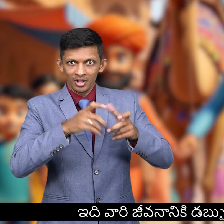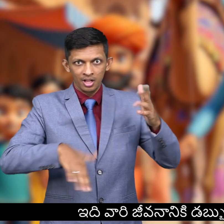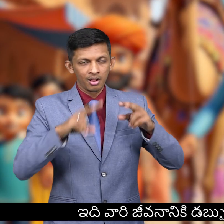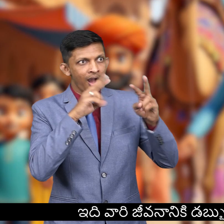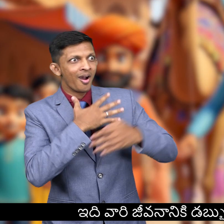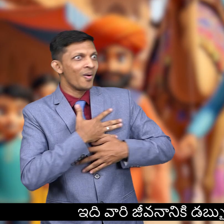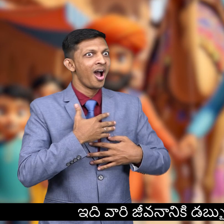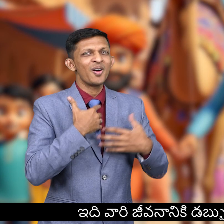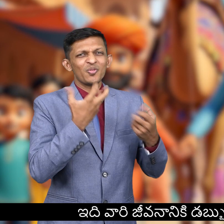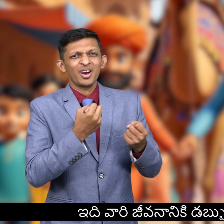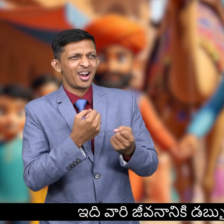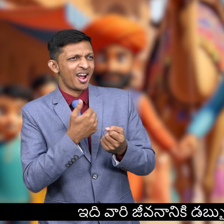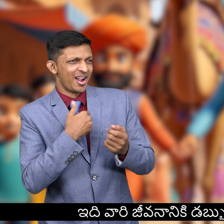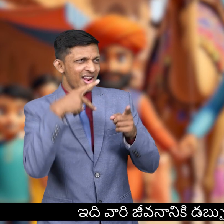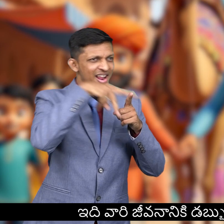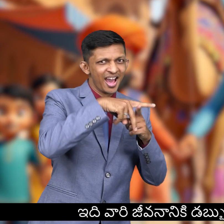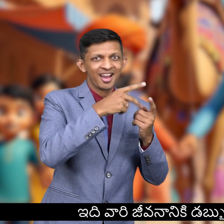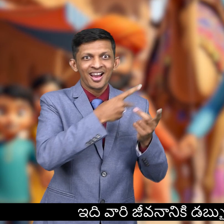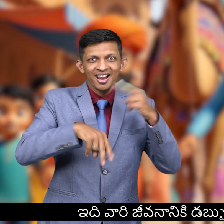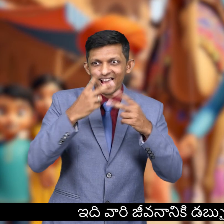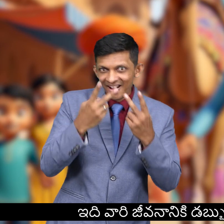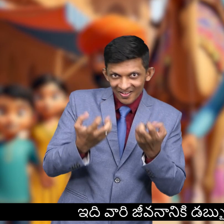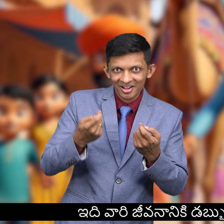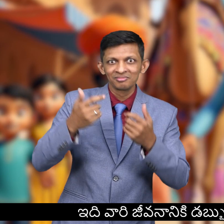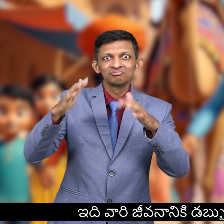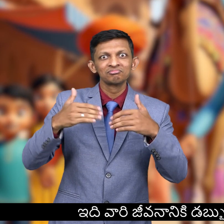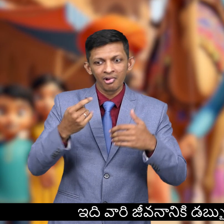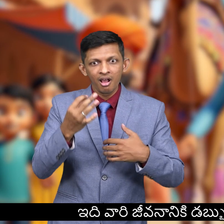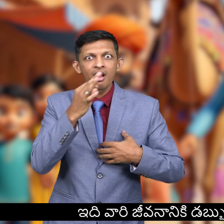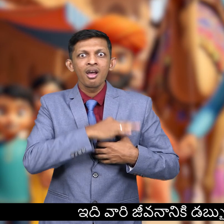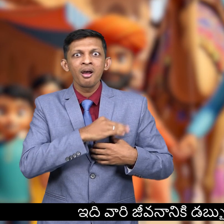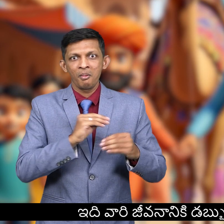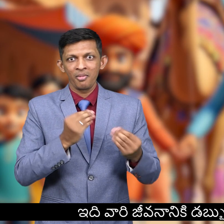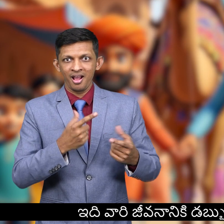ఇది వారి జీవనానికి డబ్బు సంపాదించడంలో సహాయపడుతుంది.